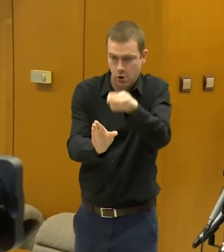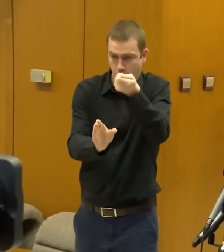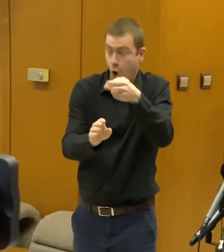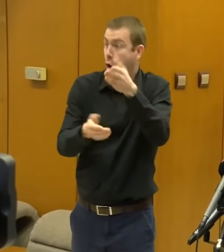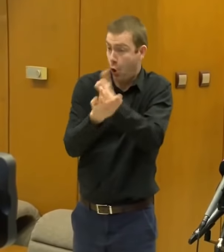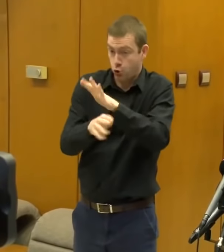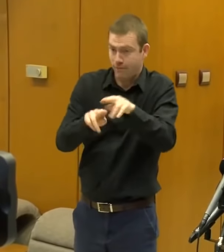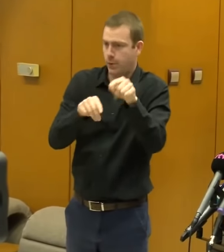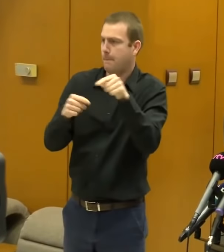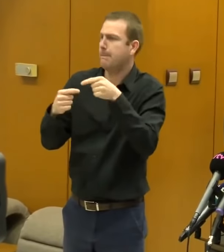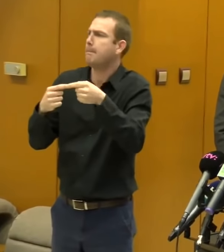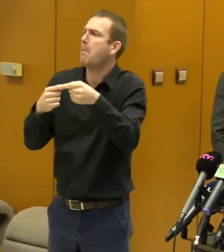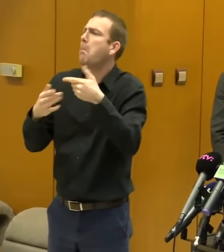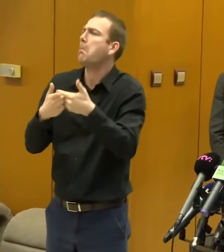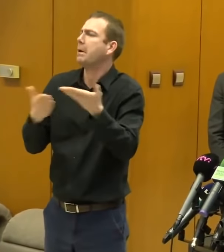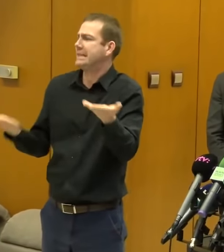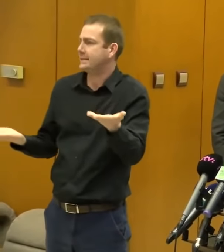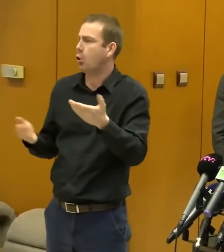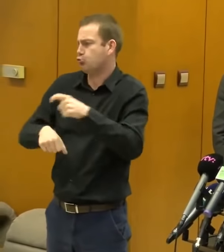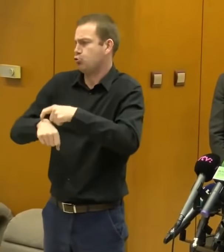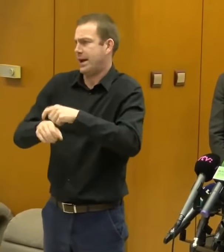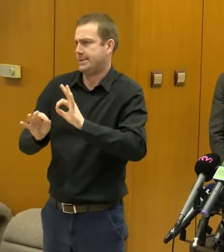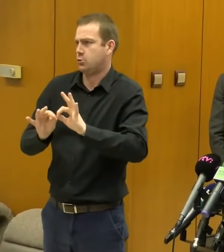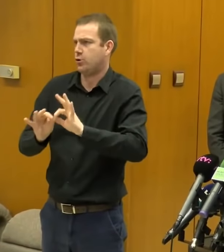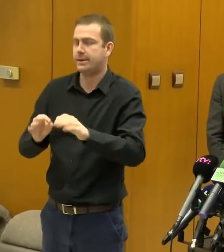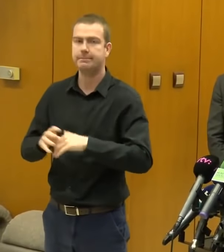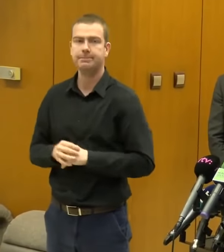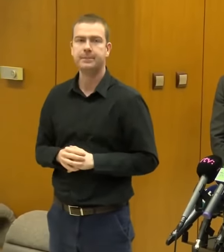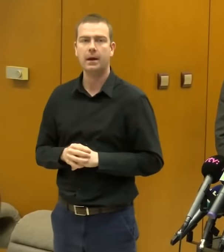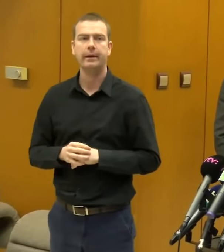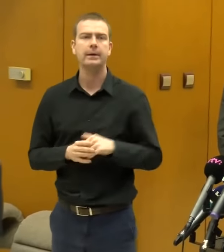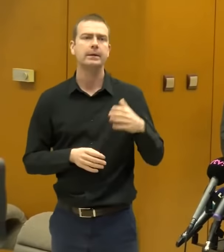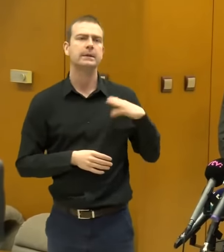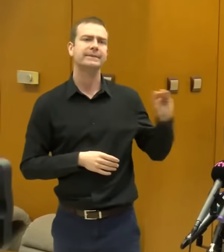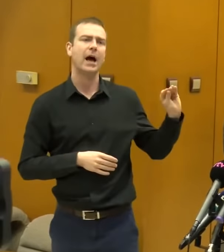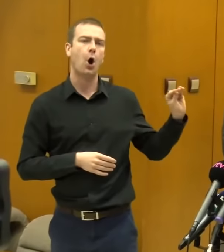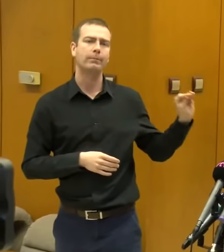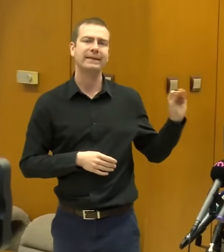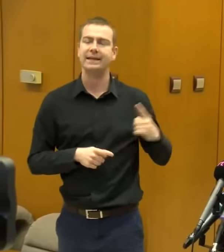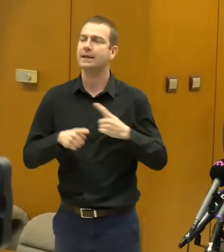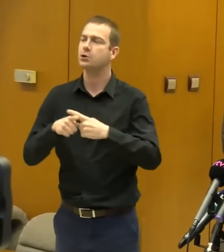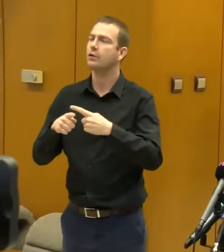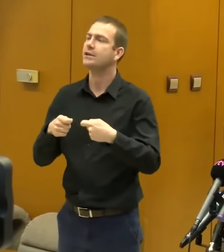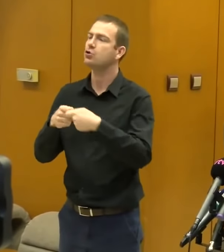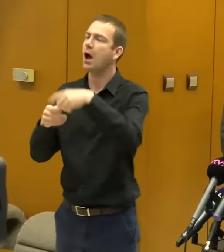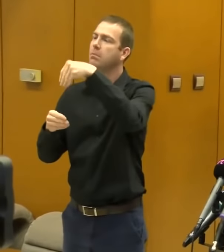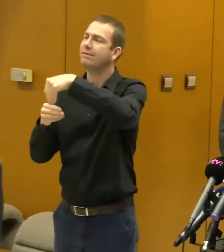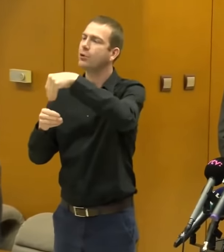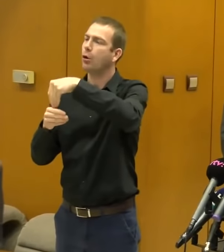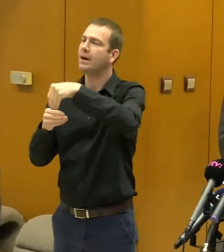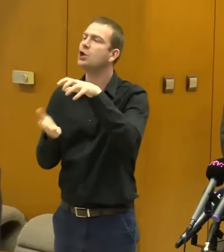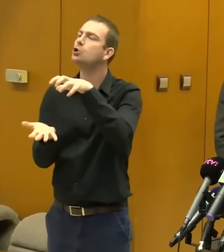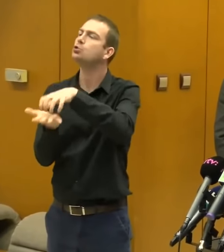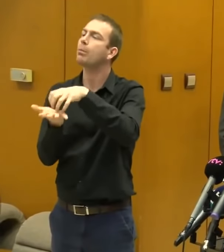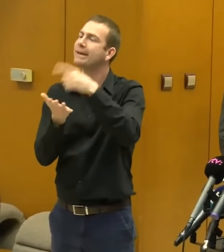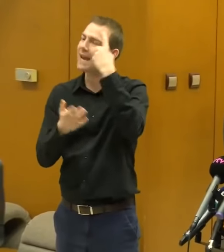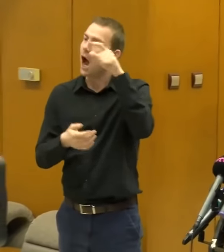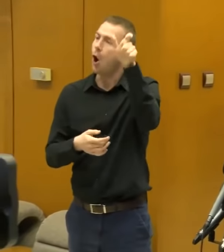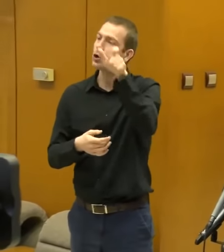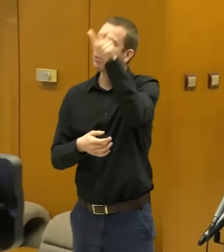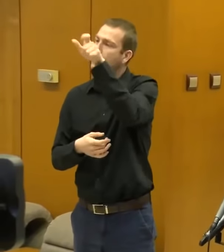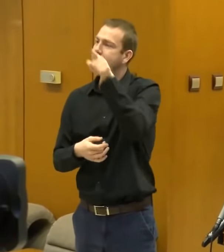následky to má. Na krízovom štábe v Raji mala byť aj nejaká expertná skupina, ktorá mala povedať, že koľko potrebujeme denne